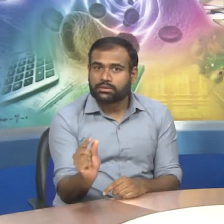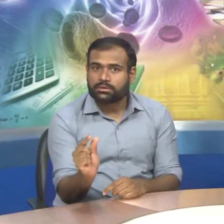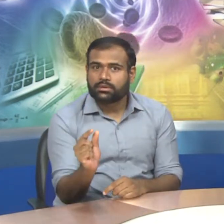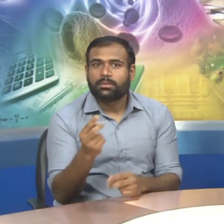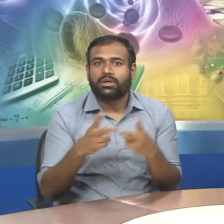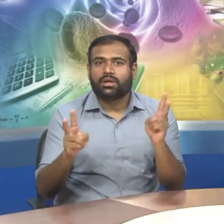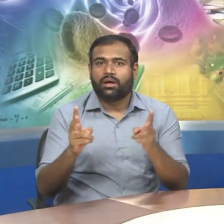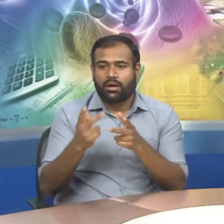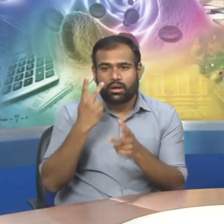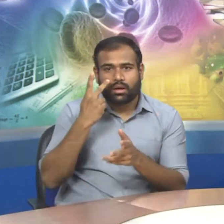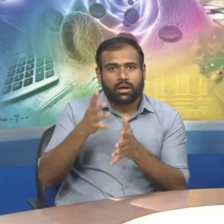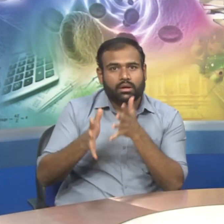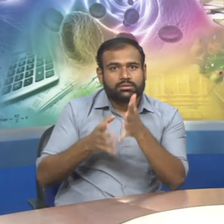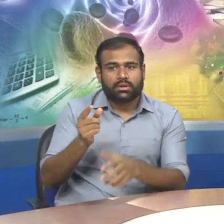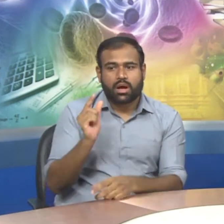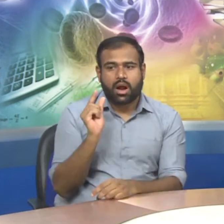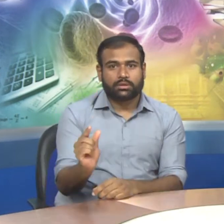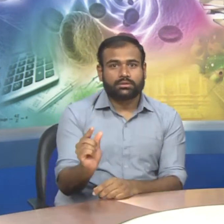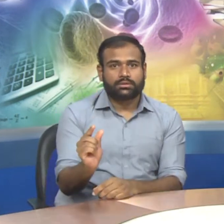So use and urgent are two different signs.